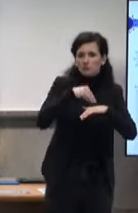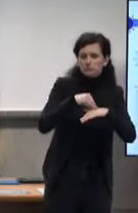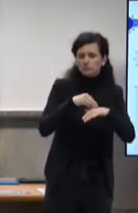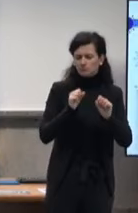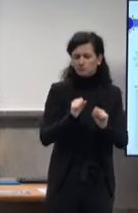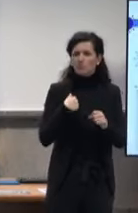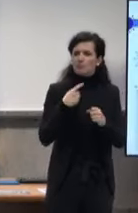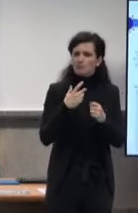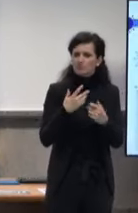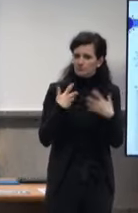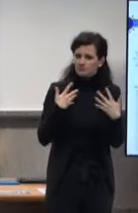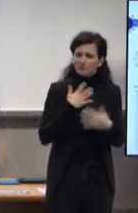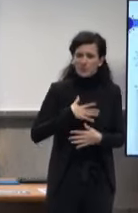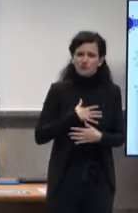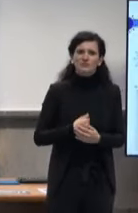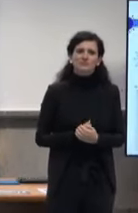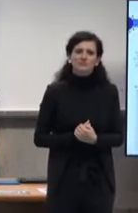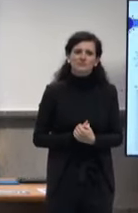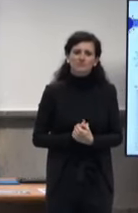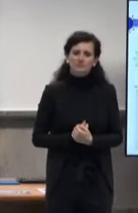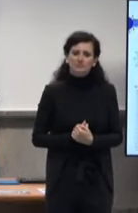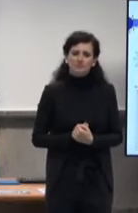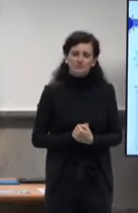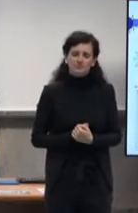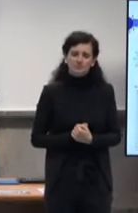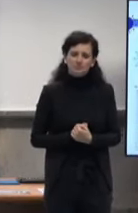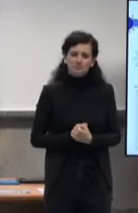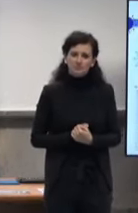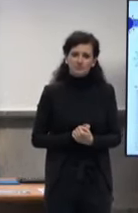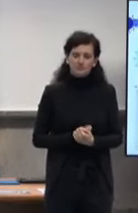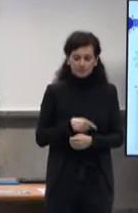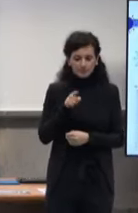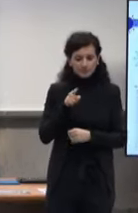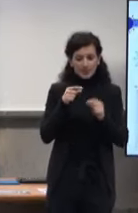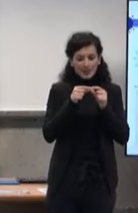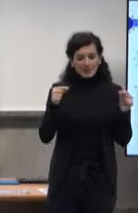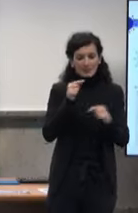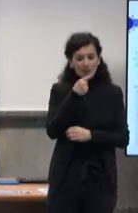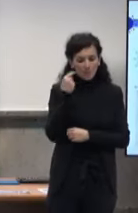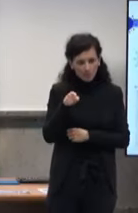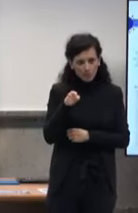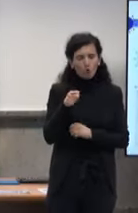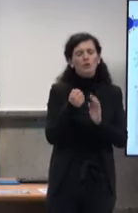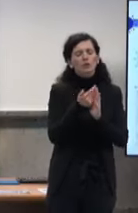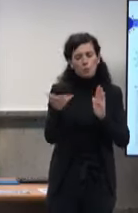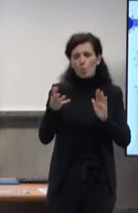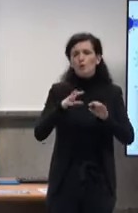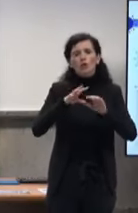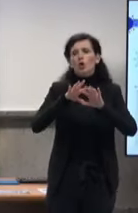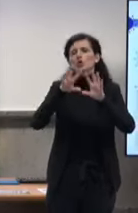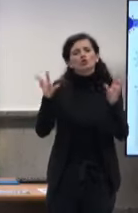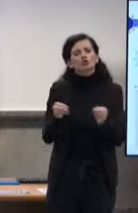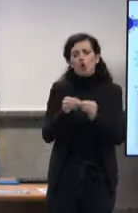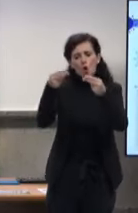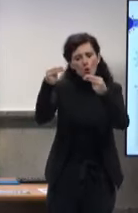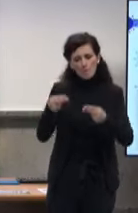commenti il numero è la sommatoria dei tamponi quindi non rappresenta le persone e questo